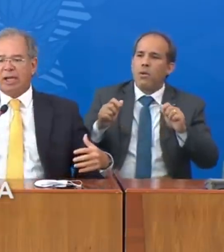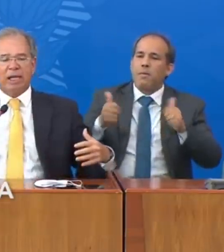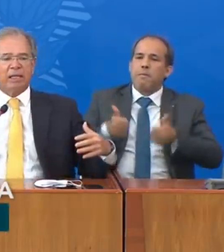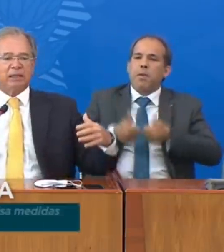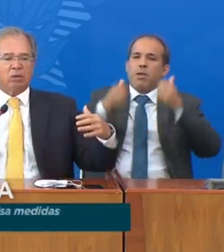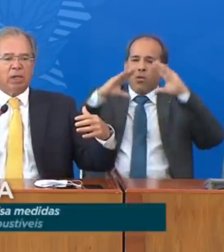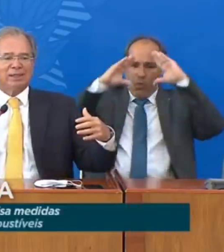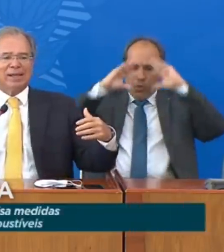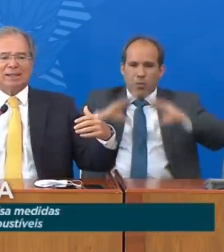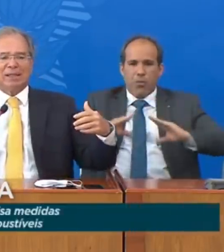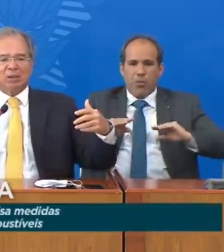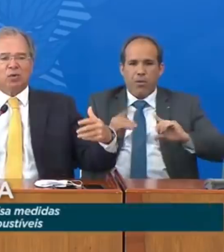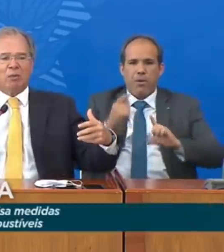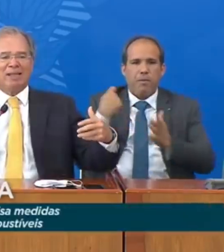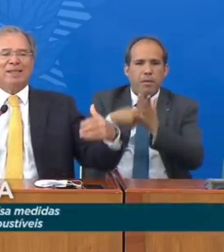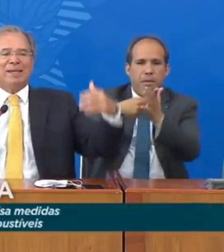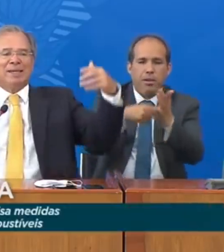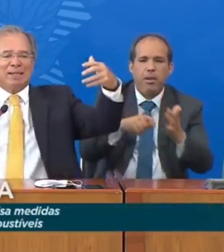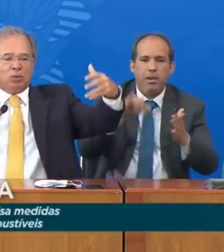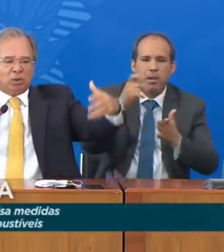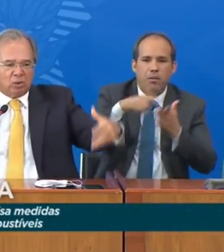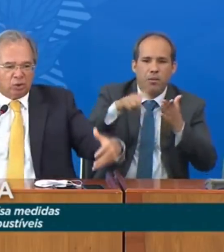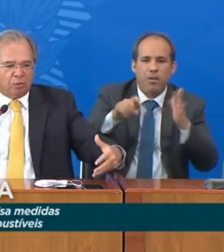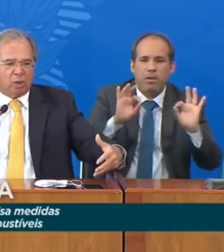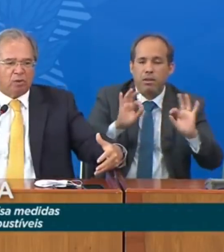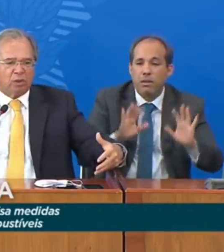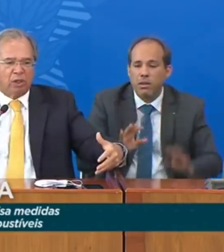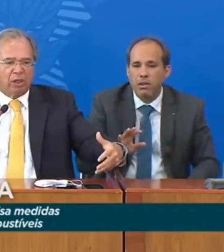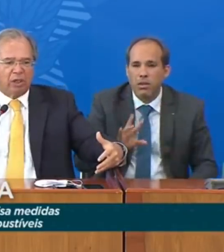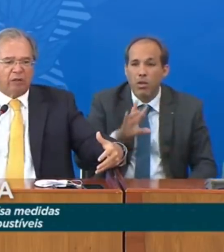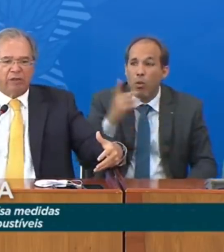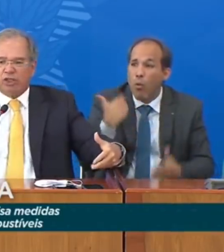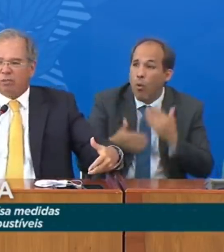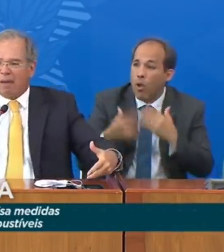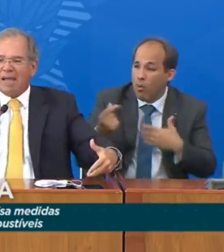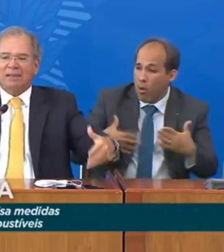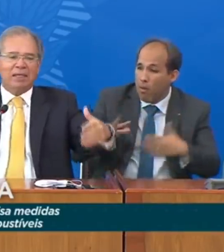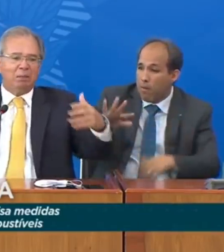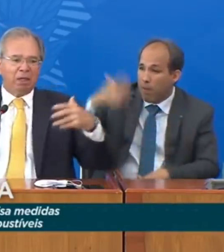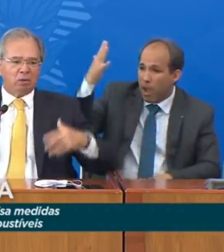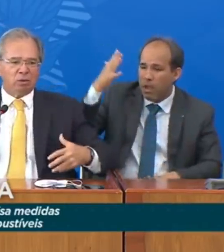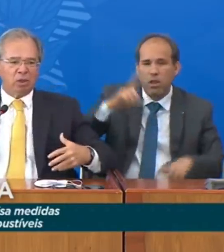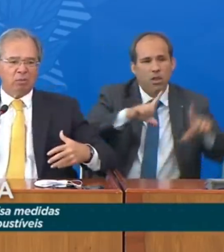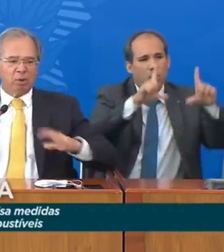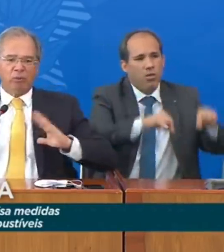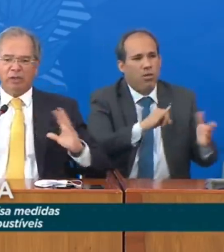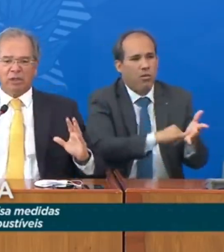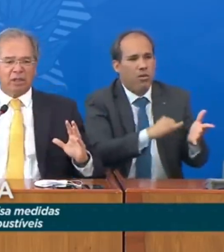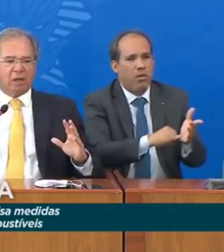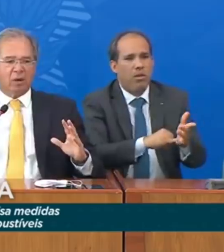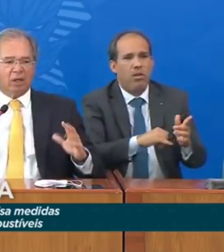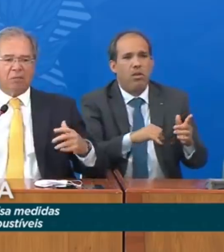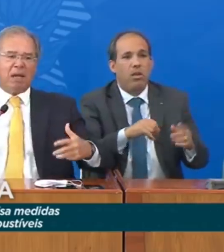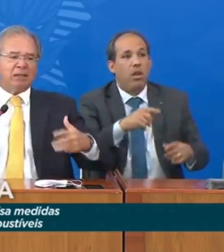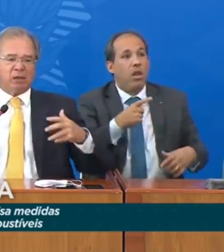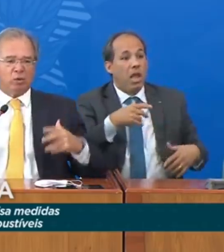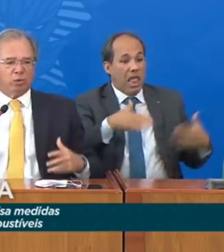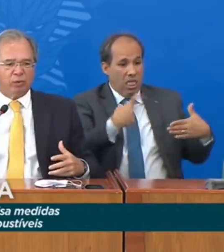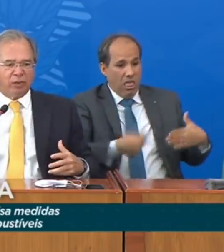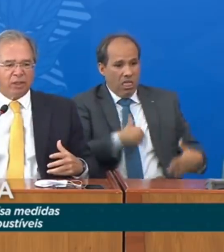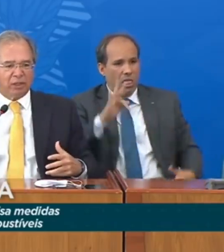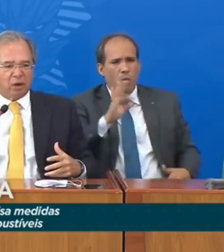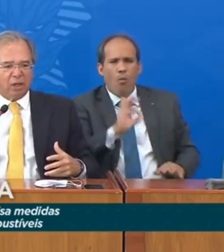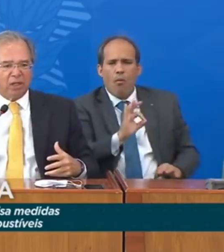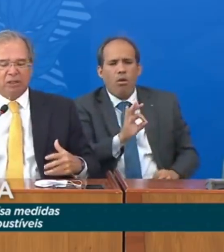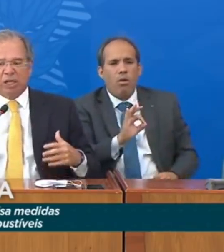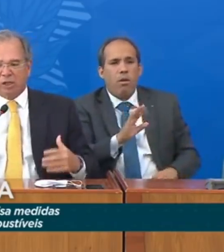aumento de arrecadação será transformado em redução de impostos, em vez de mais alimento para o governo central e mais recursos para o